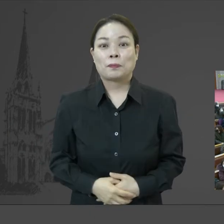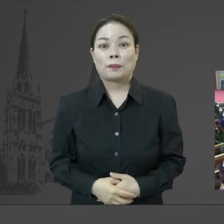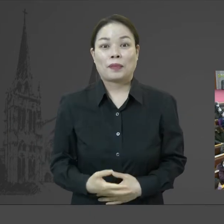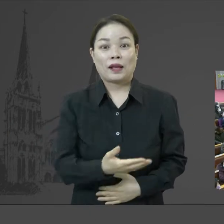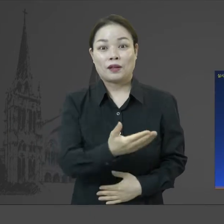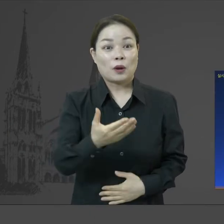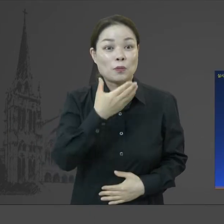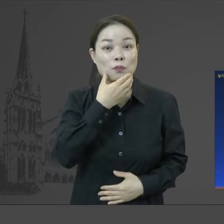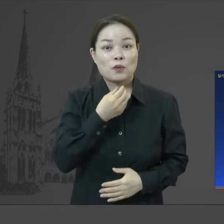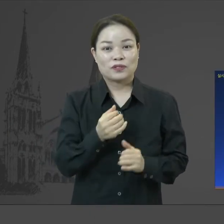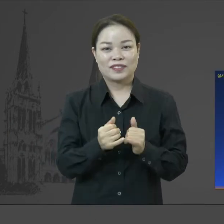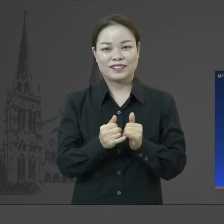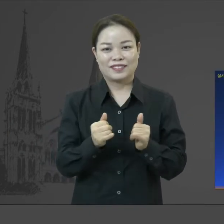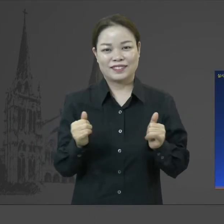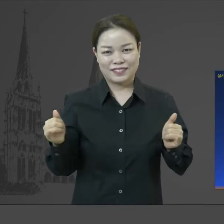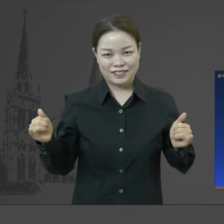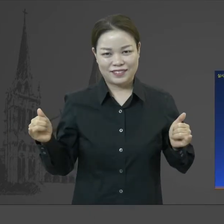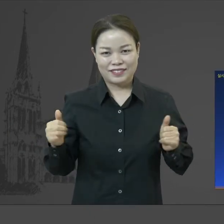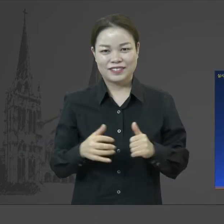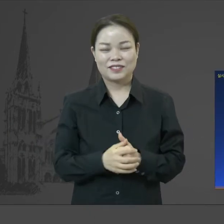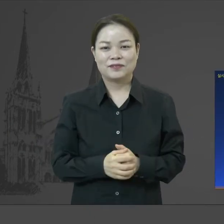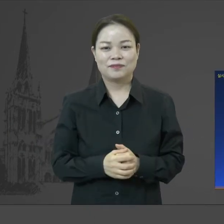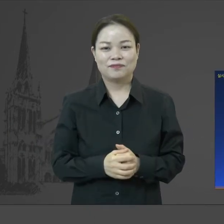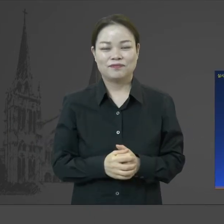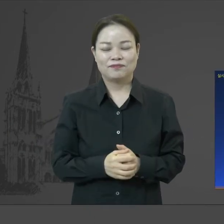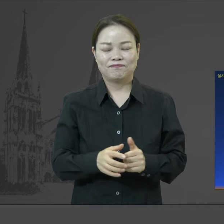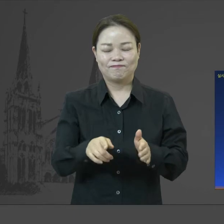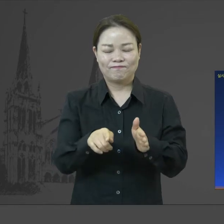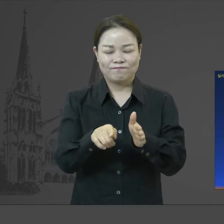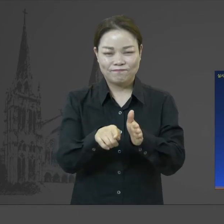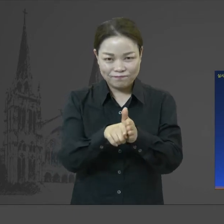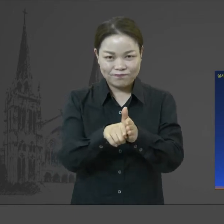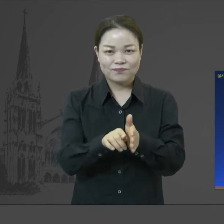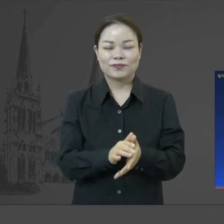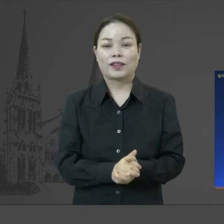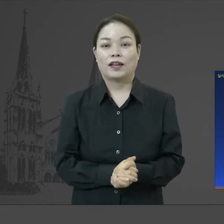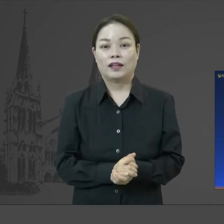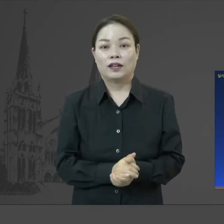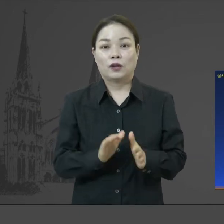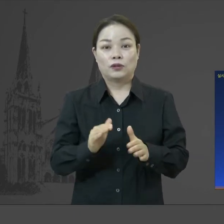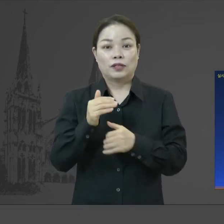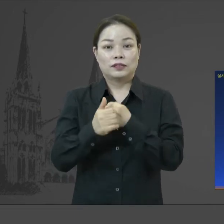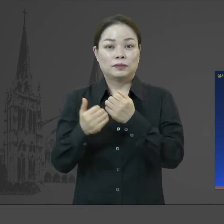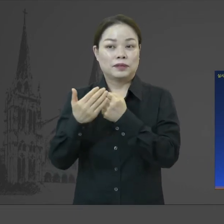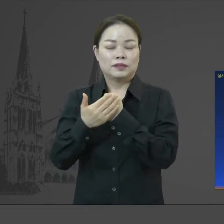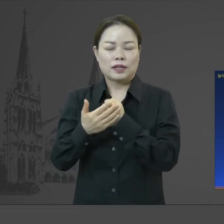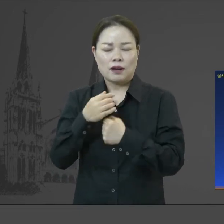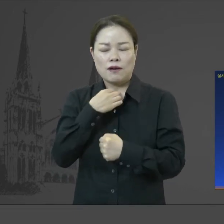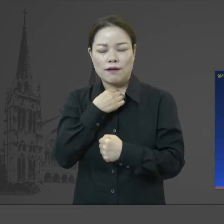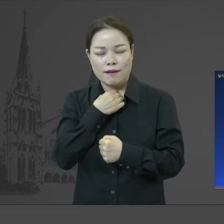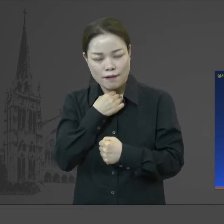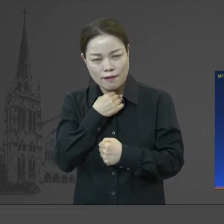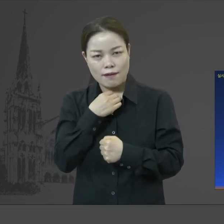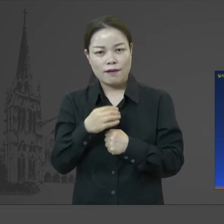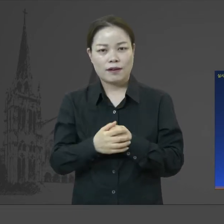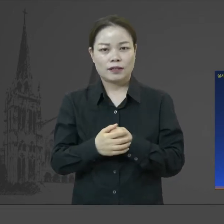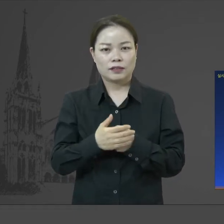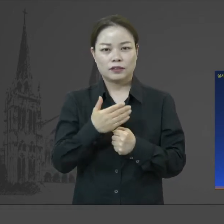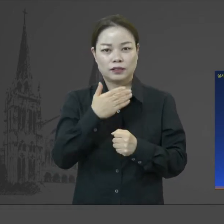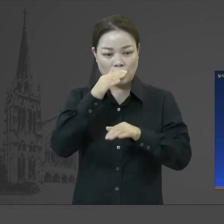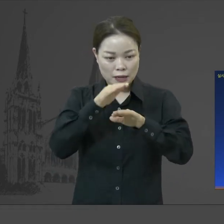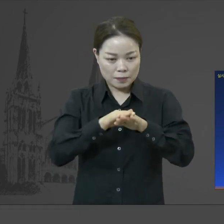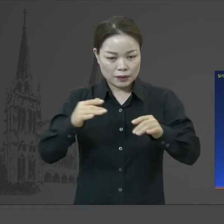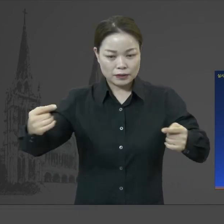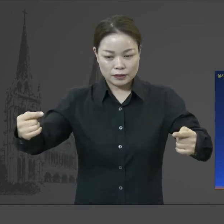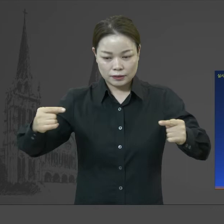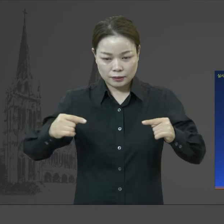여러분들 모두 복된 자인들 믿습니다. 오늘도 하나님의 은혜를 구하며 우리 귀한 예배로 나오신 우리